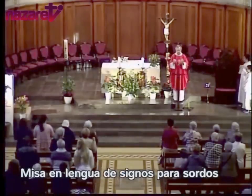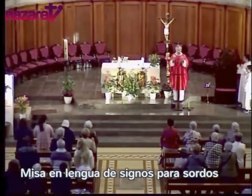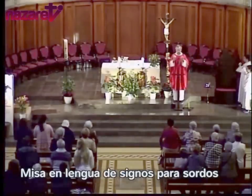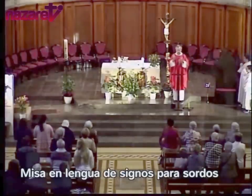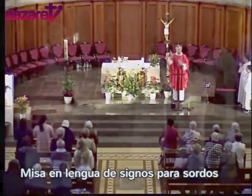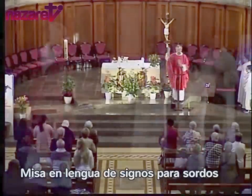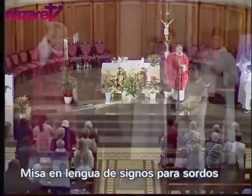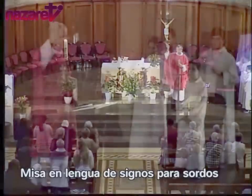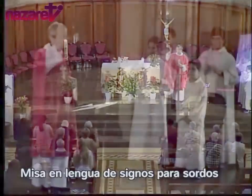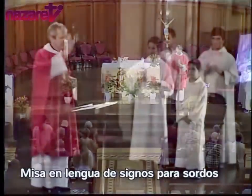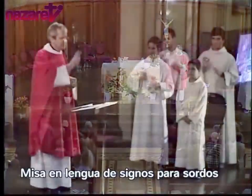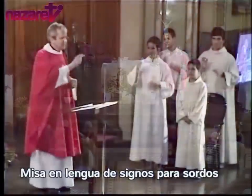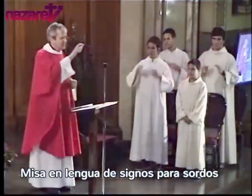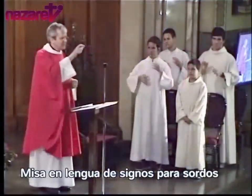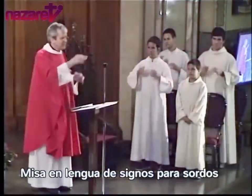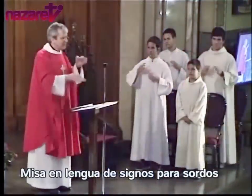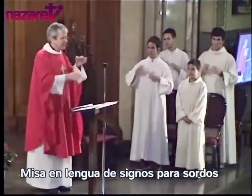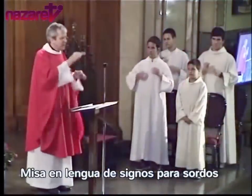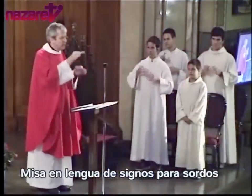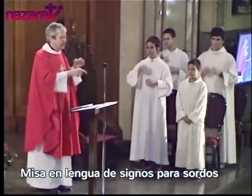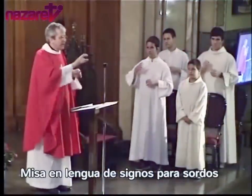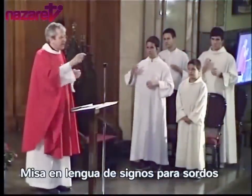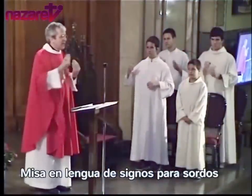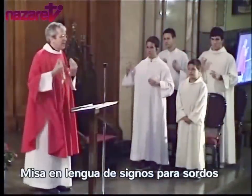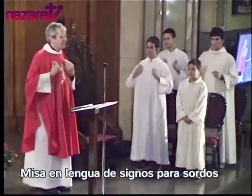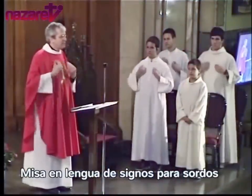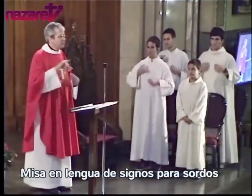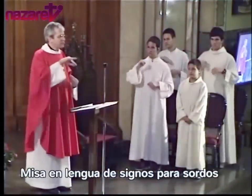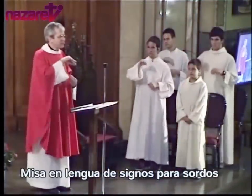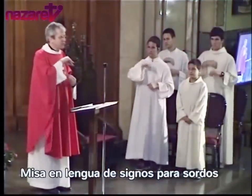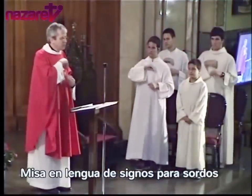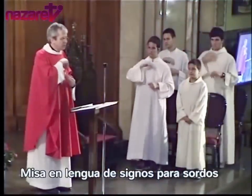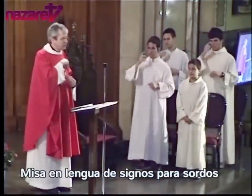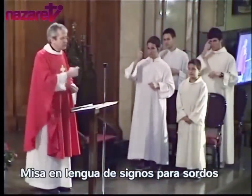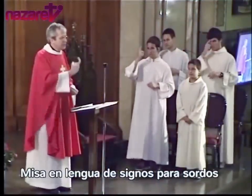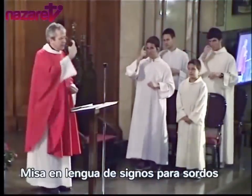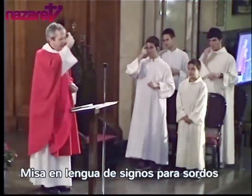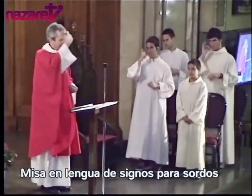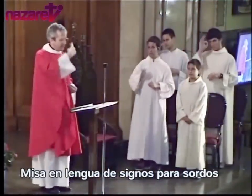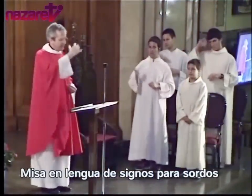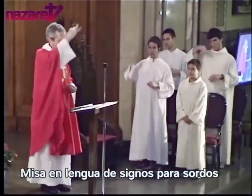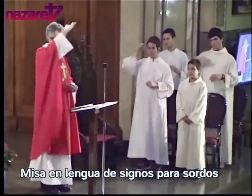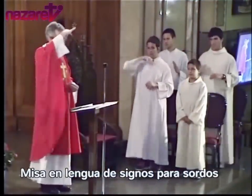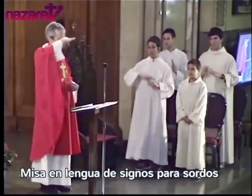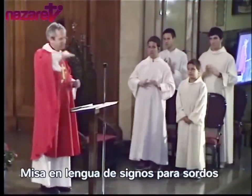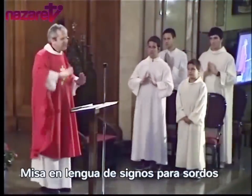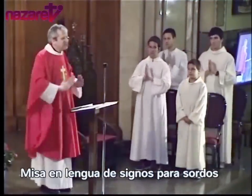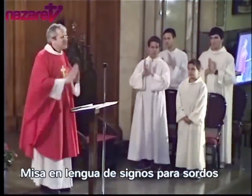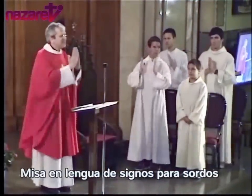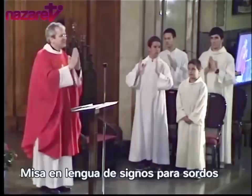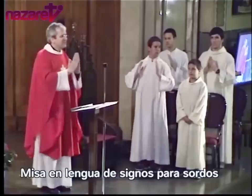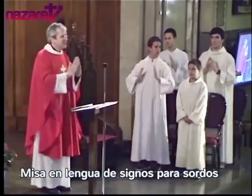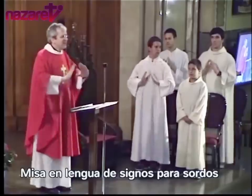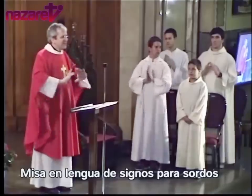Dios Padre Todopoderoso. Desde allí ha de venir a juzgar a vivos y muertos. Creo en el